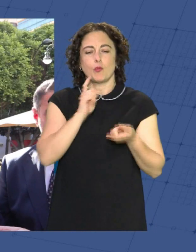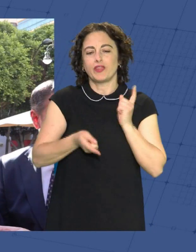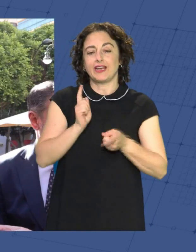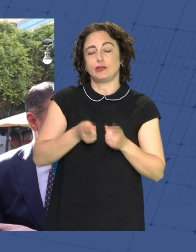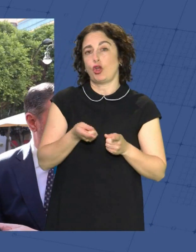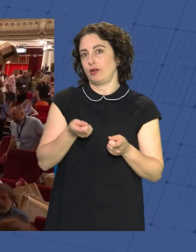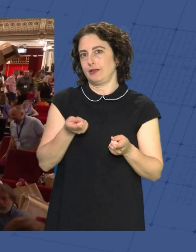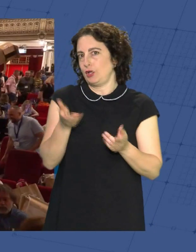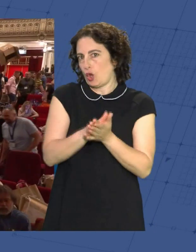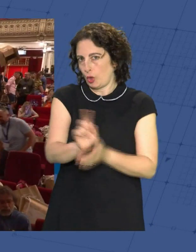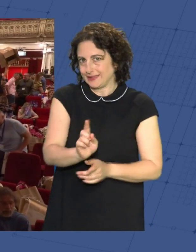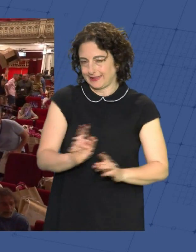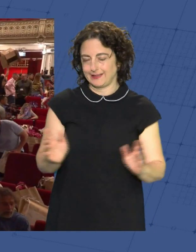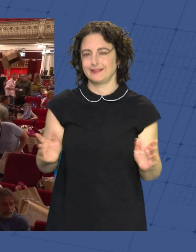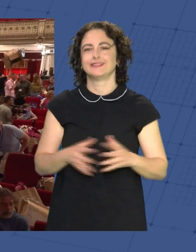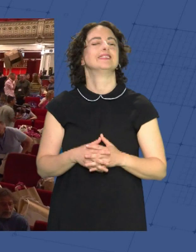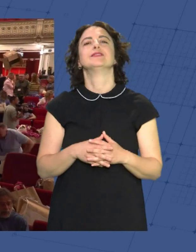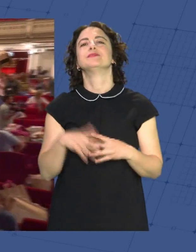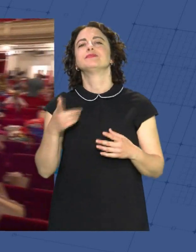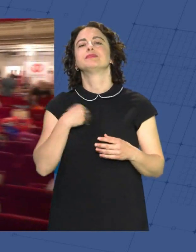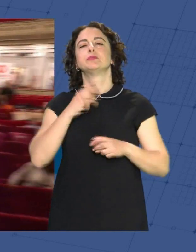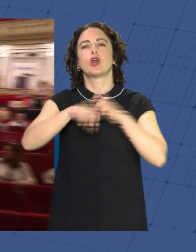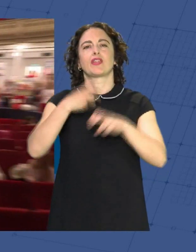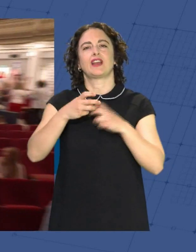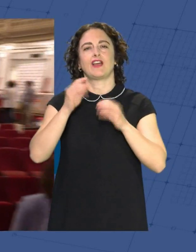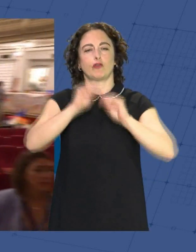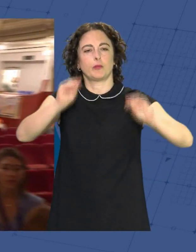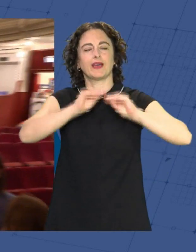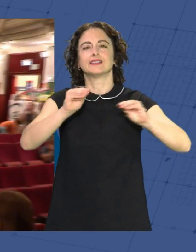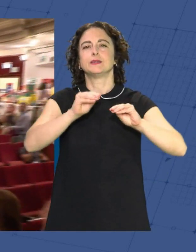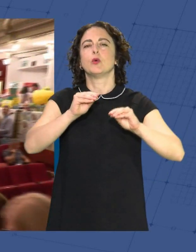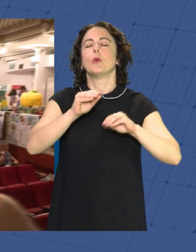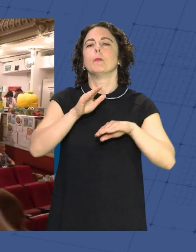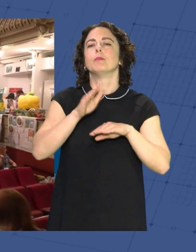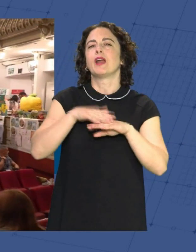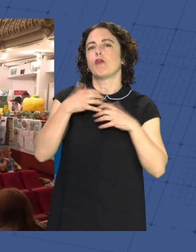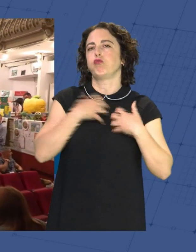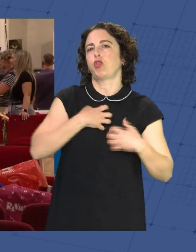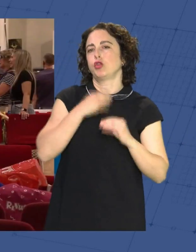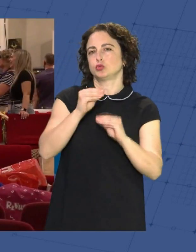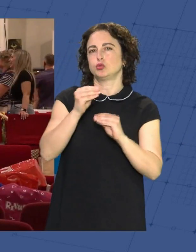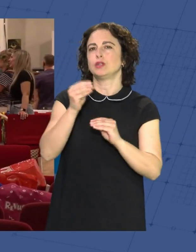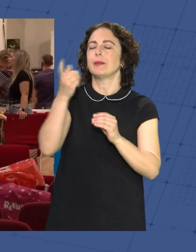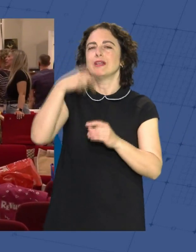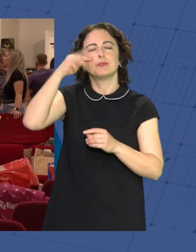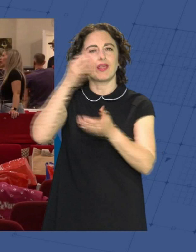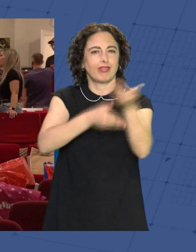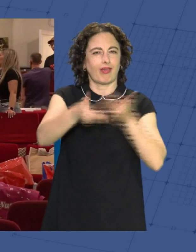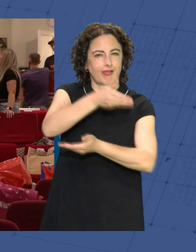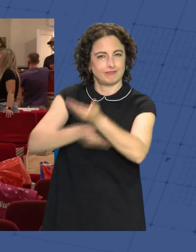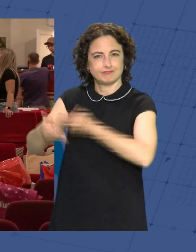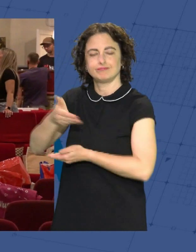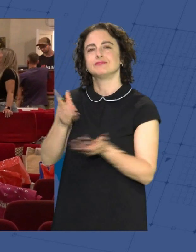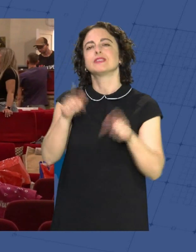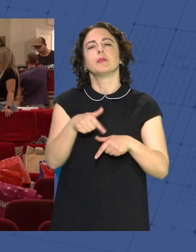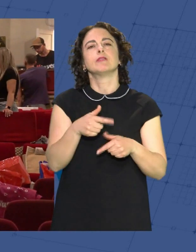morir en el intento. Este encuentro implica un reciclaje formativo para sus funciones y un intercambio de experiencias. Además, sirve para